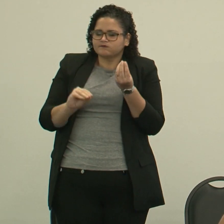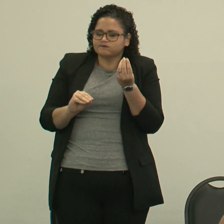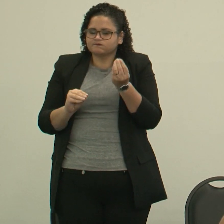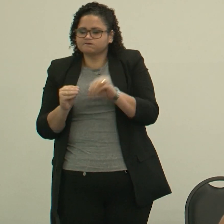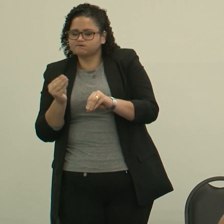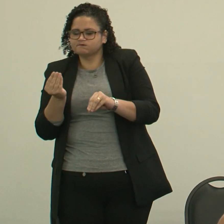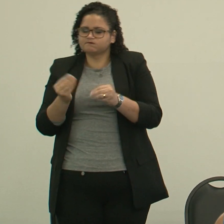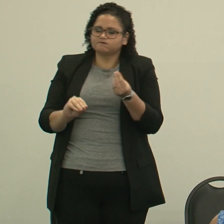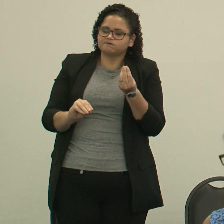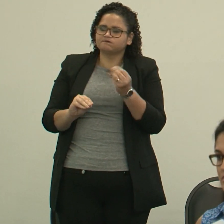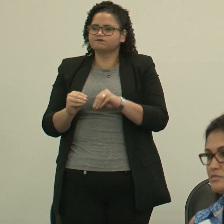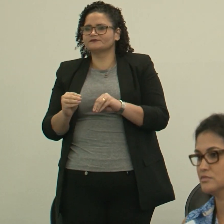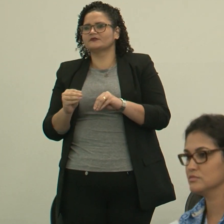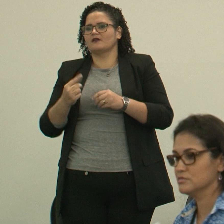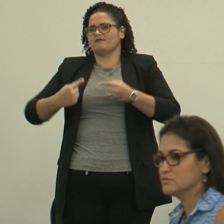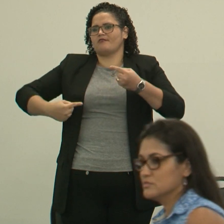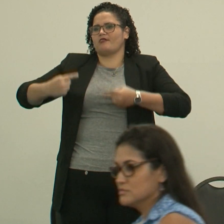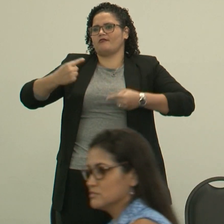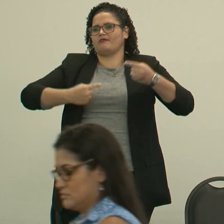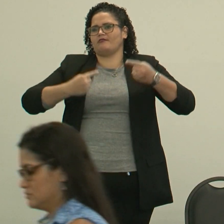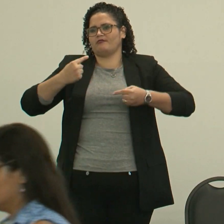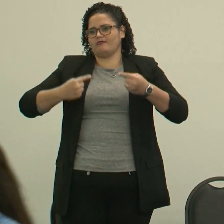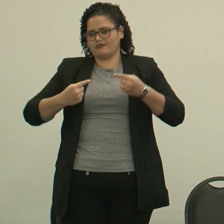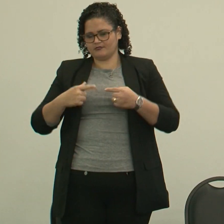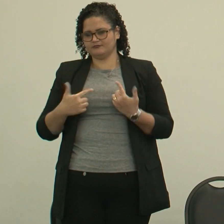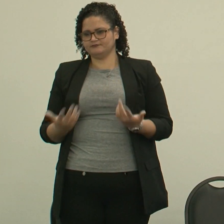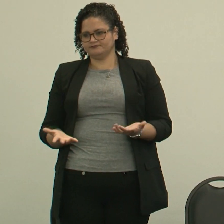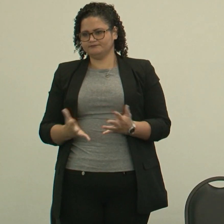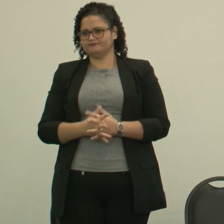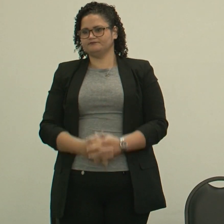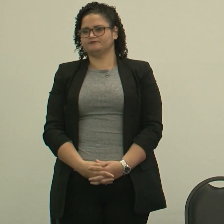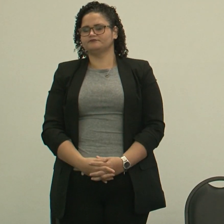depois das problematizações que seriam realizadas.